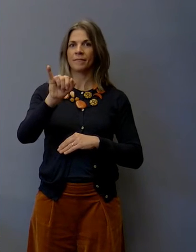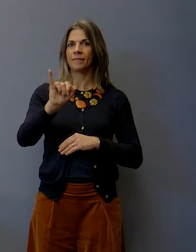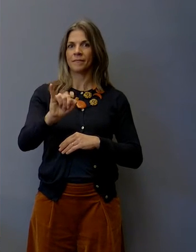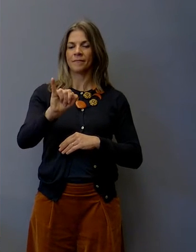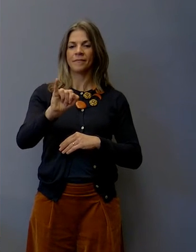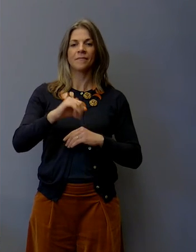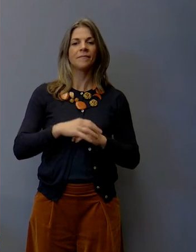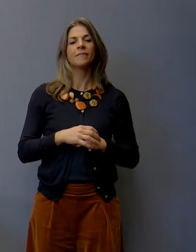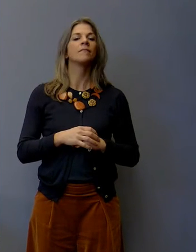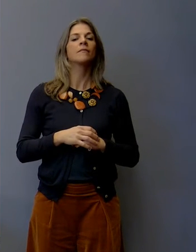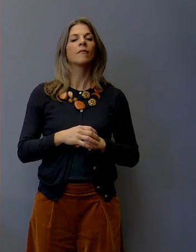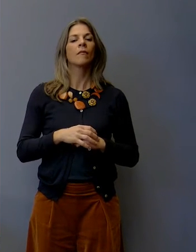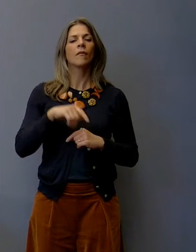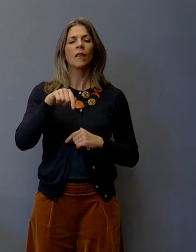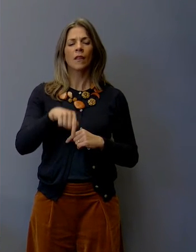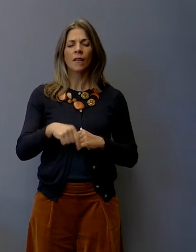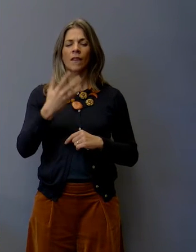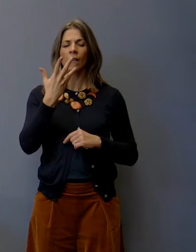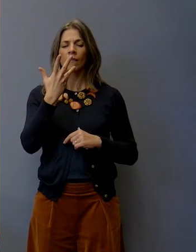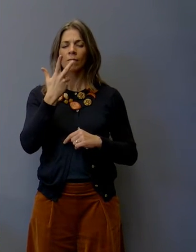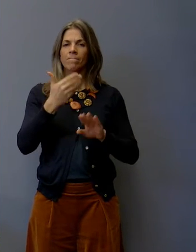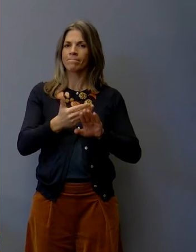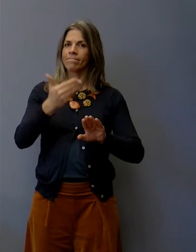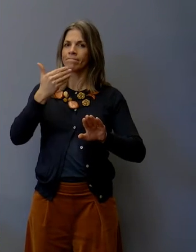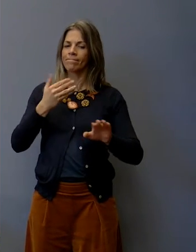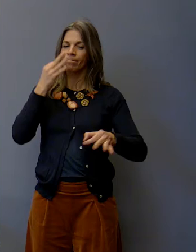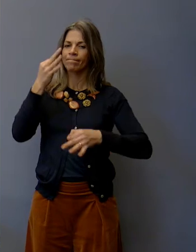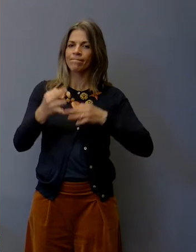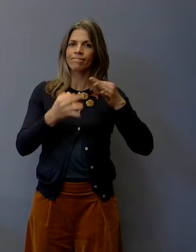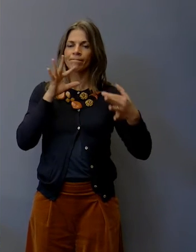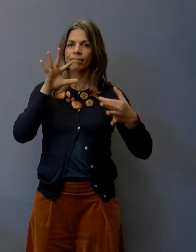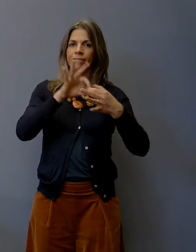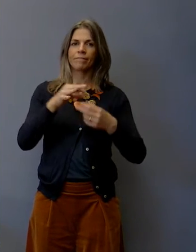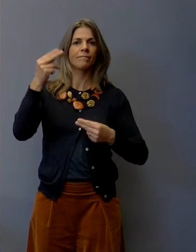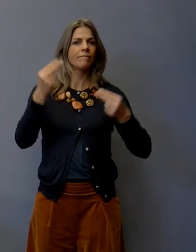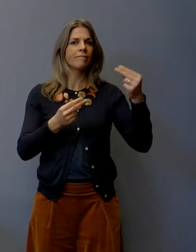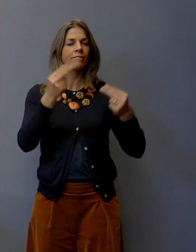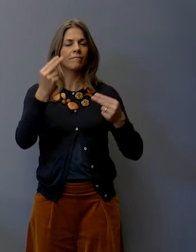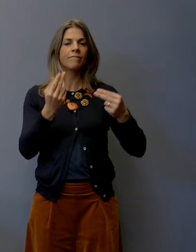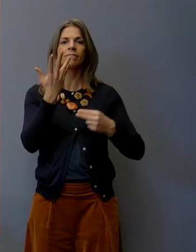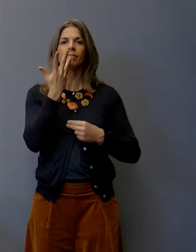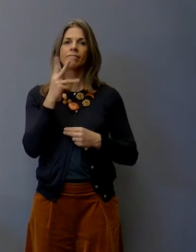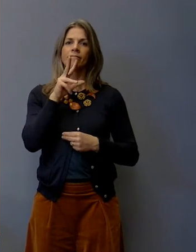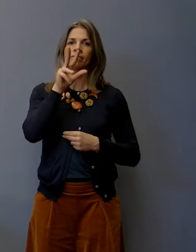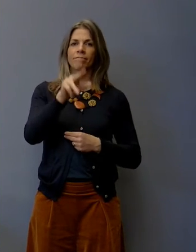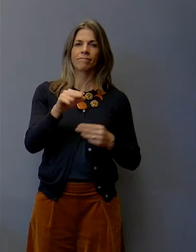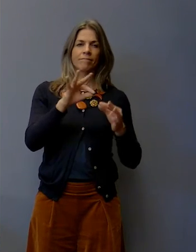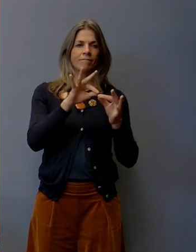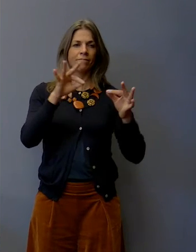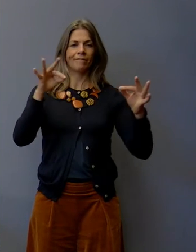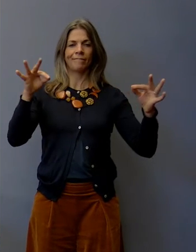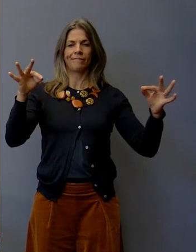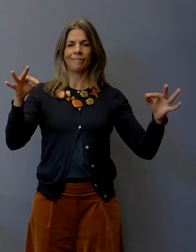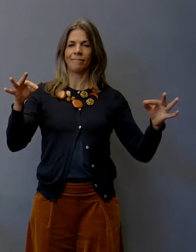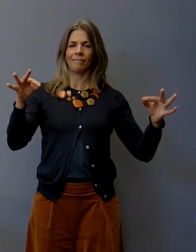disamina sul bilancio presentato da codesta giunta fissando un affermazione che racchiude in sé la ragione fondamentale